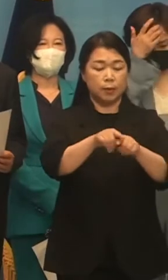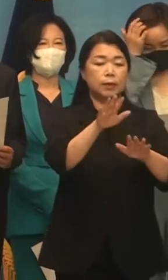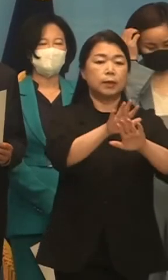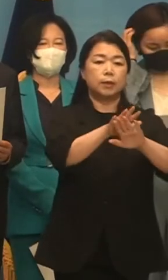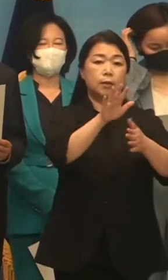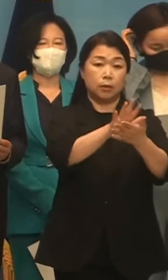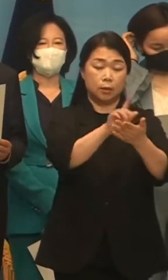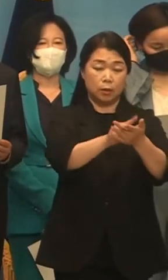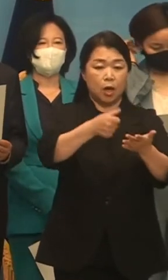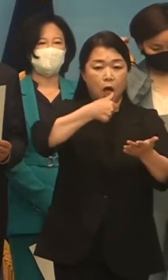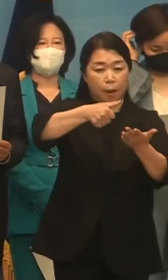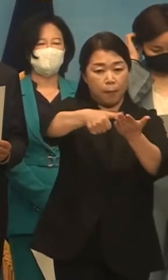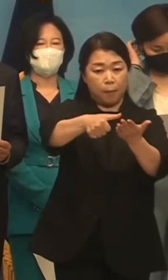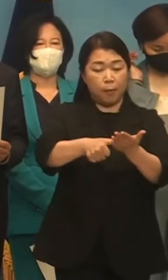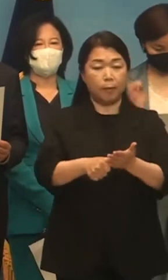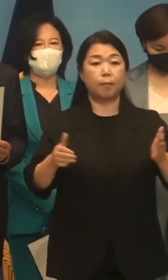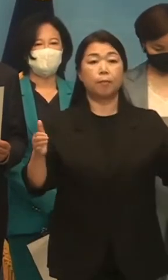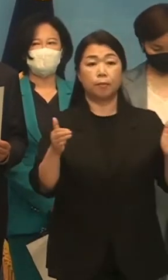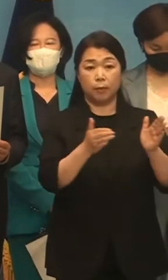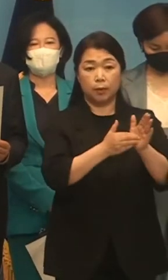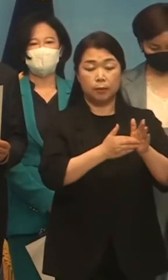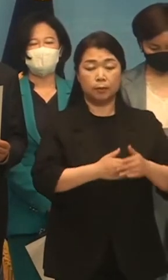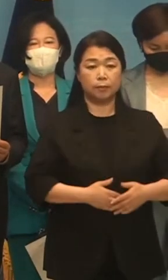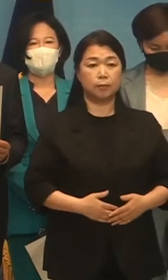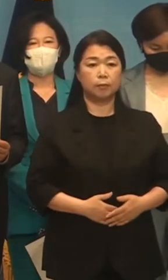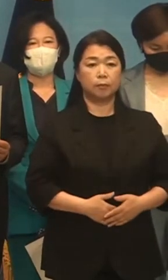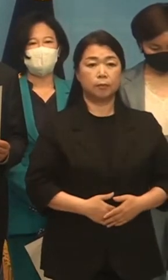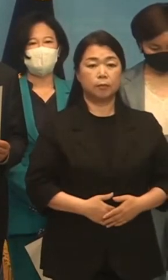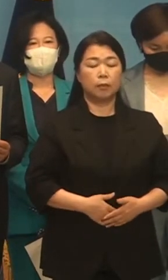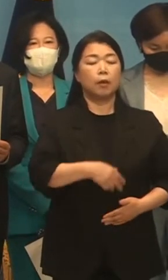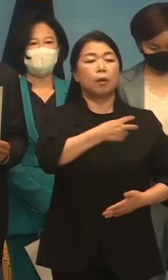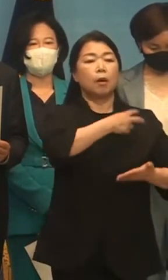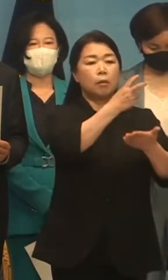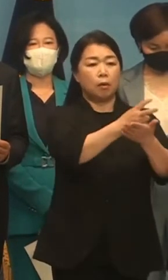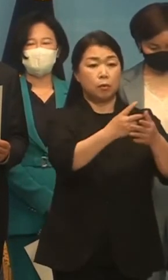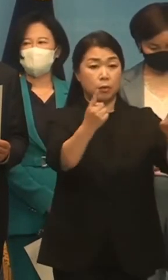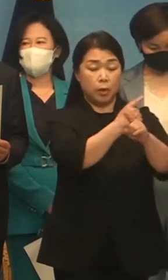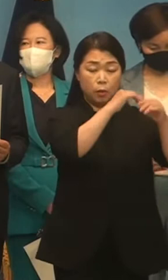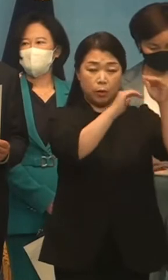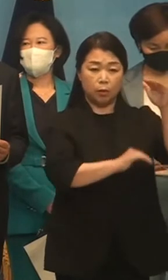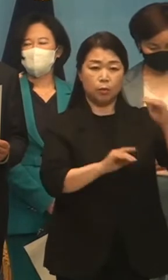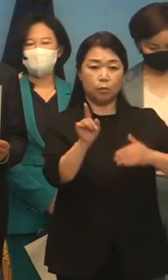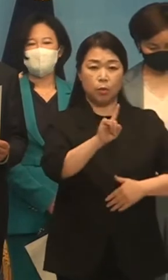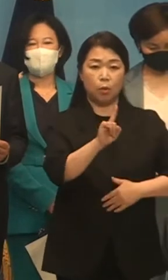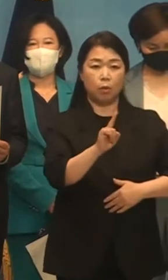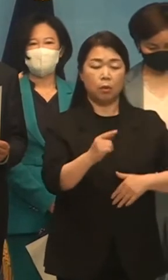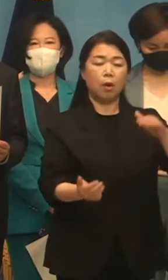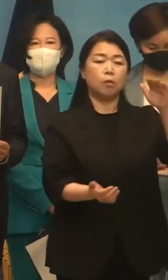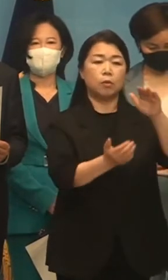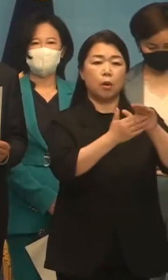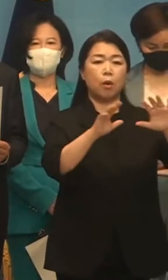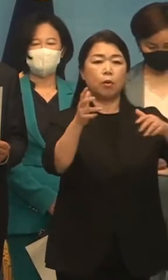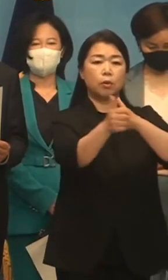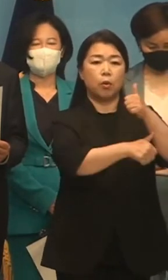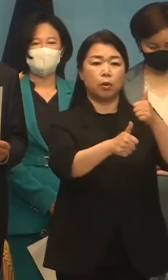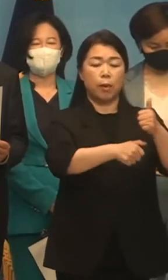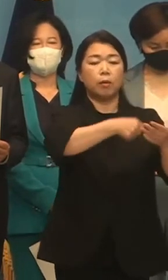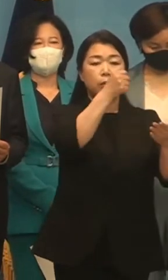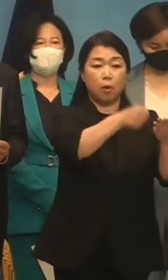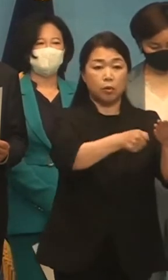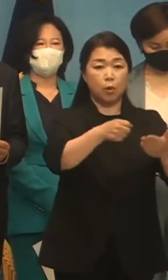직접 인감보장을 찍어 주셨습니다. 당규 개정 절차는 최고위의 의결